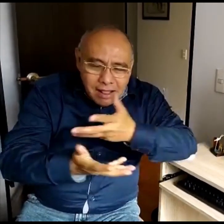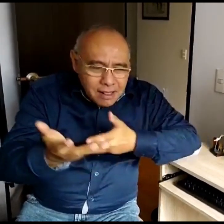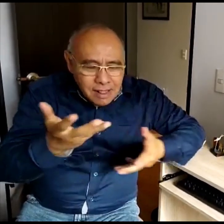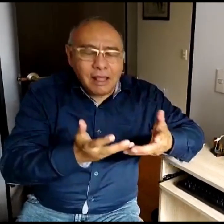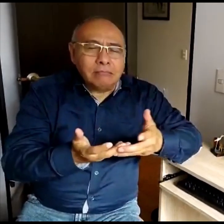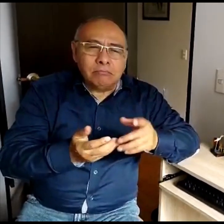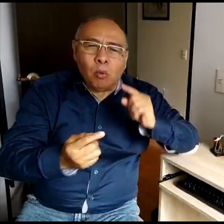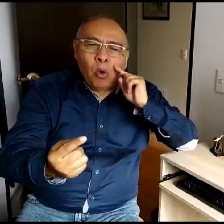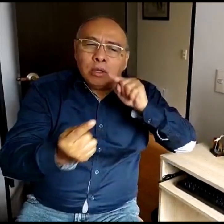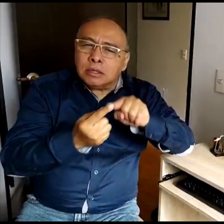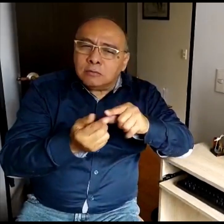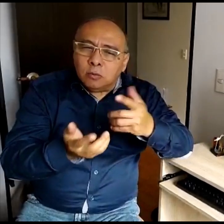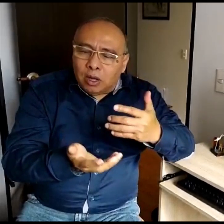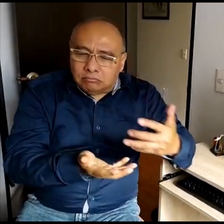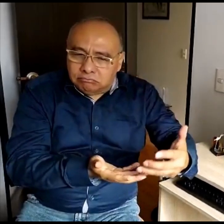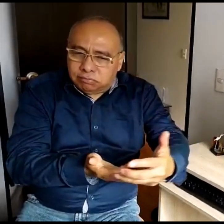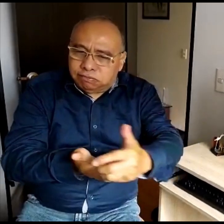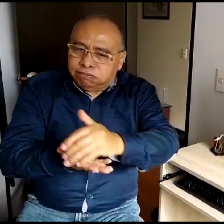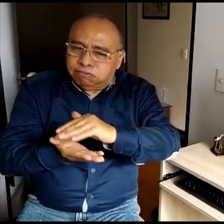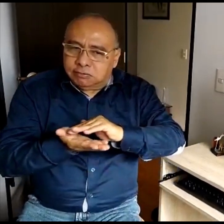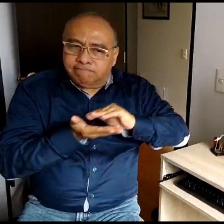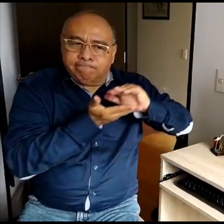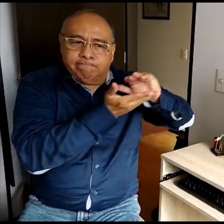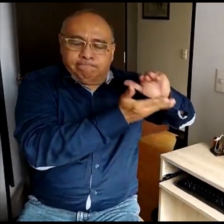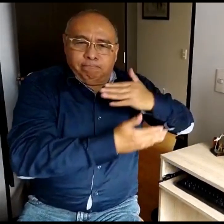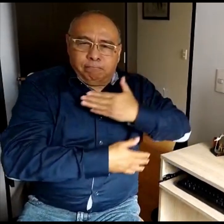y entregar la presidencia para mirar qué soluciones se llevan a cabo.